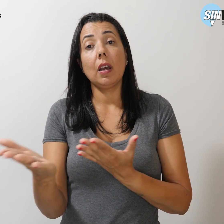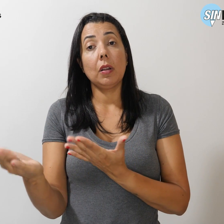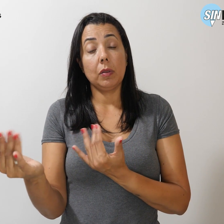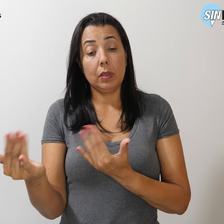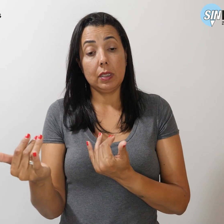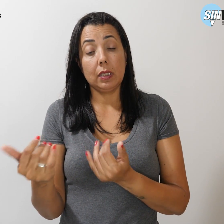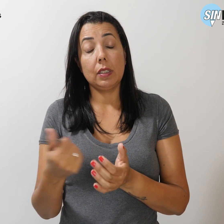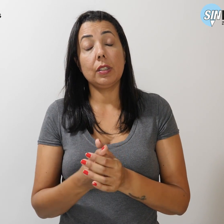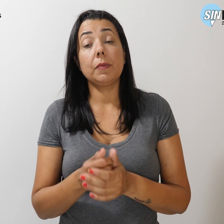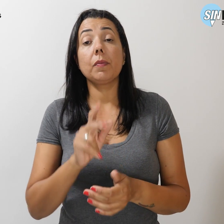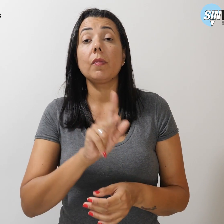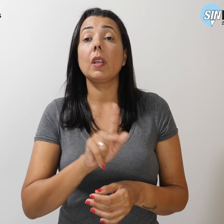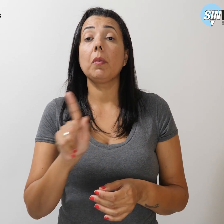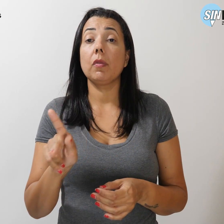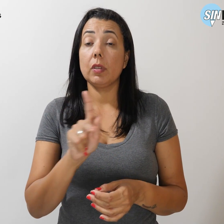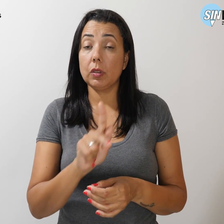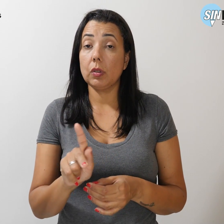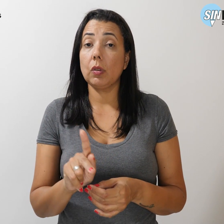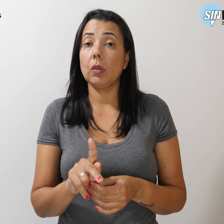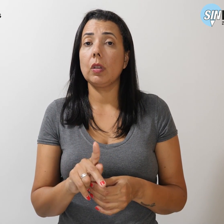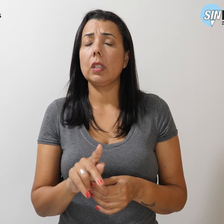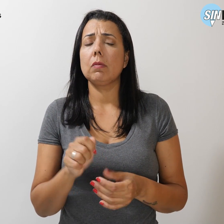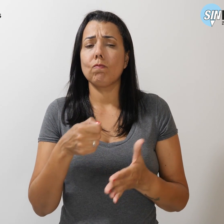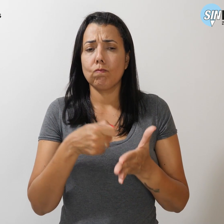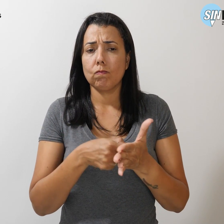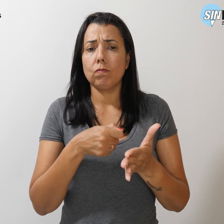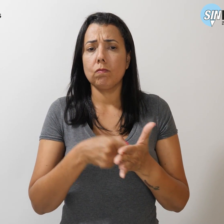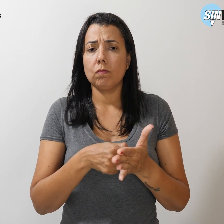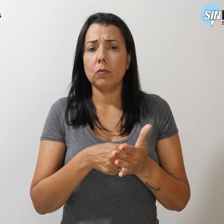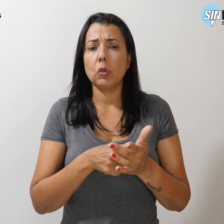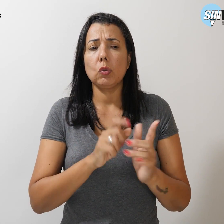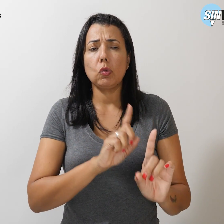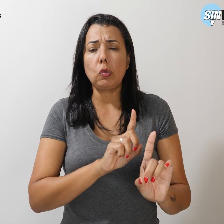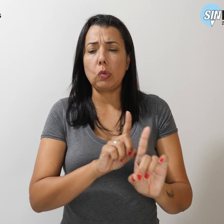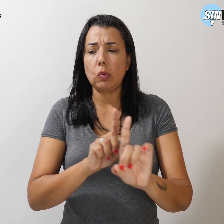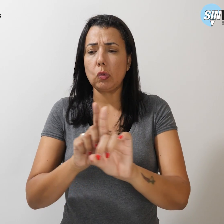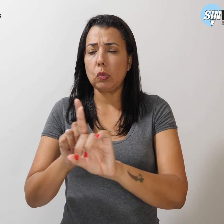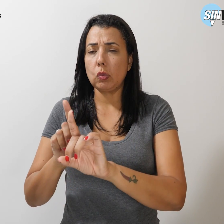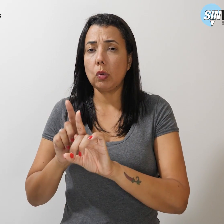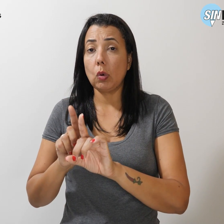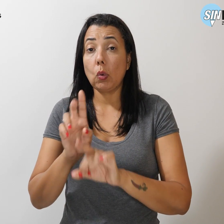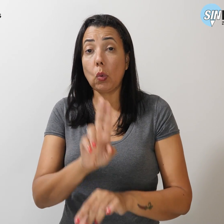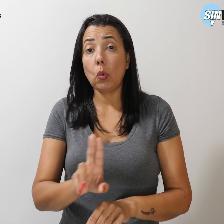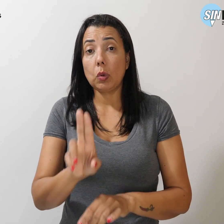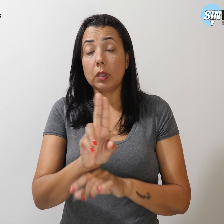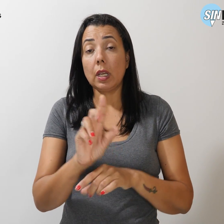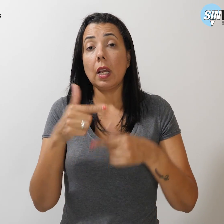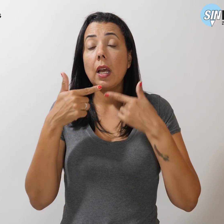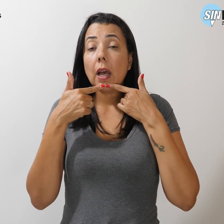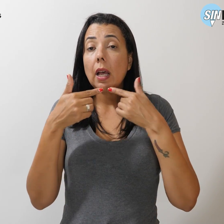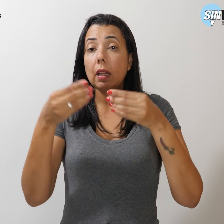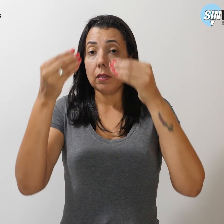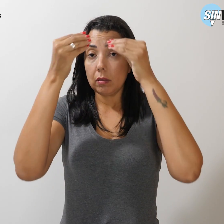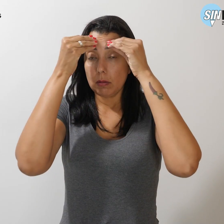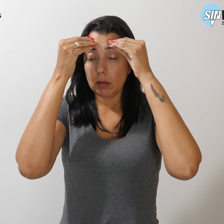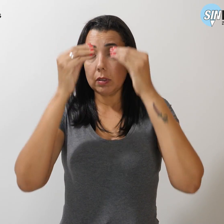Há professores severamente perseguidos por utilizarem a linguagem neutra.